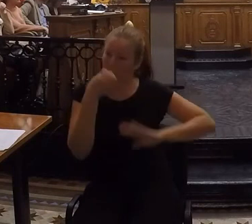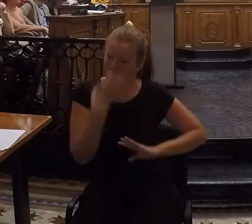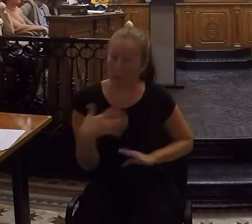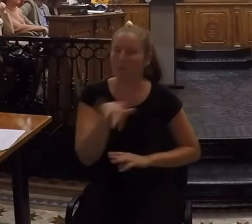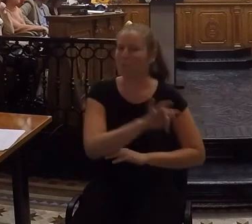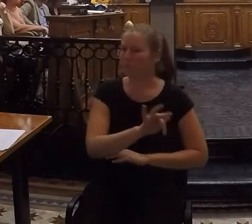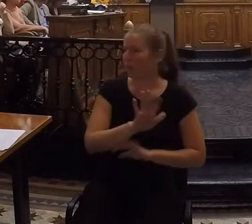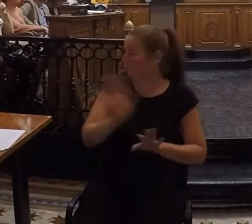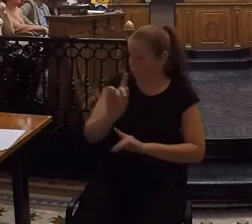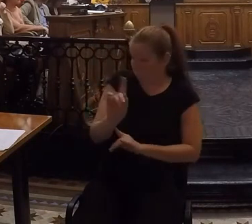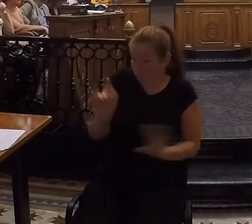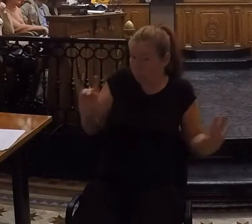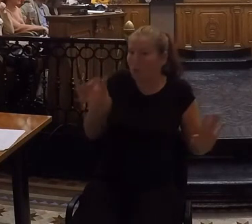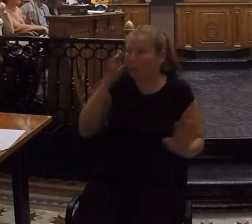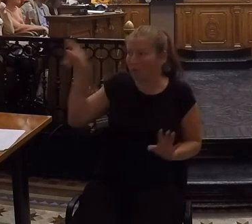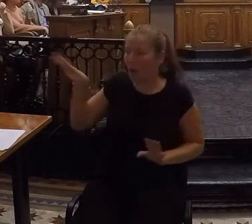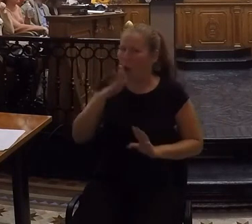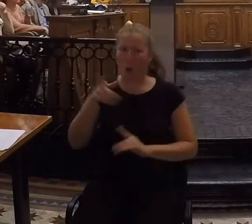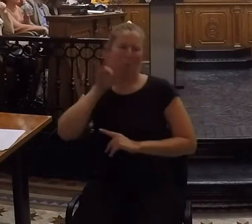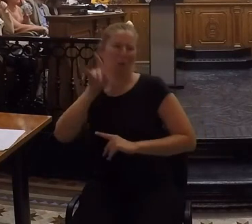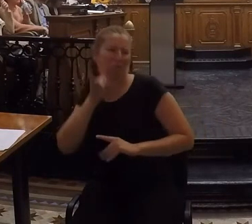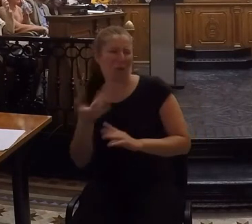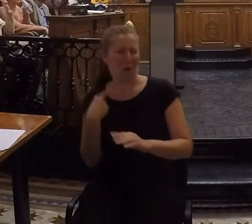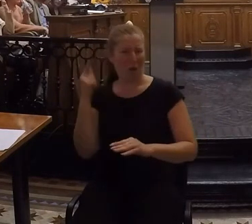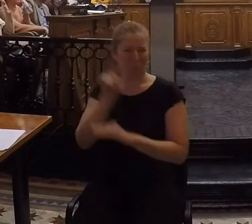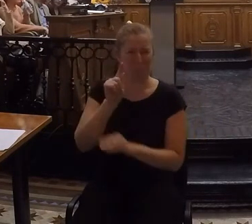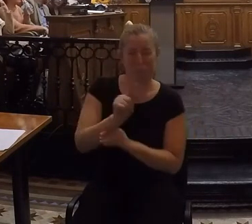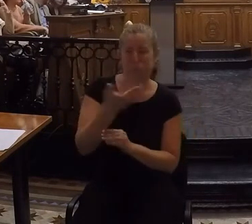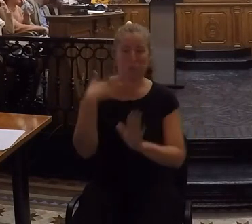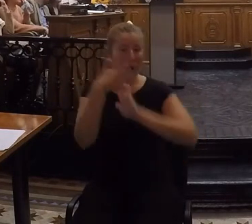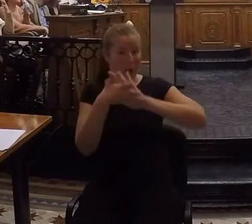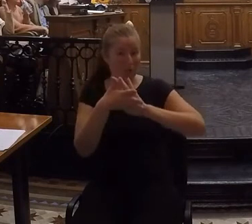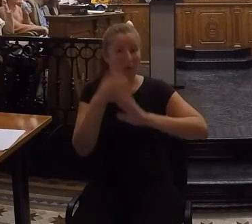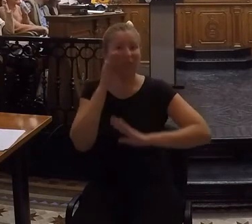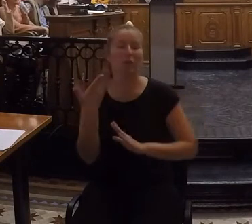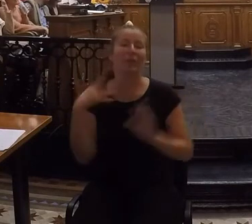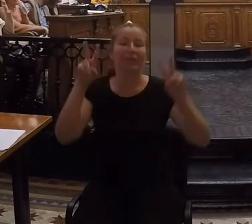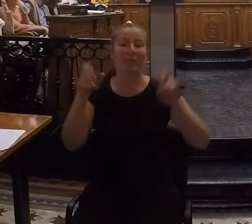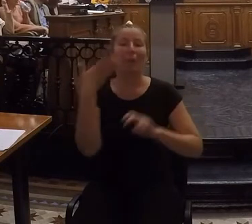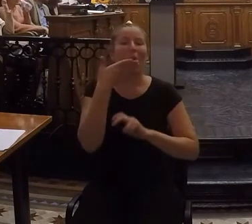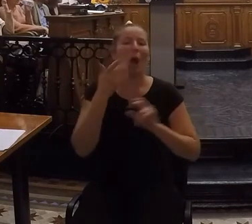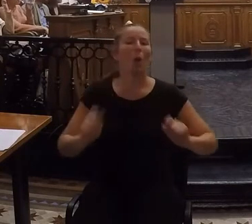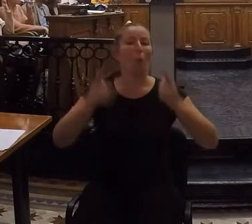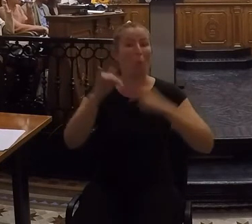que ha estado diciendo trolas. Porque lo de la EOI es una trola. Traiga usted